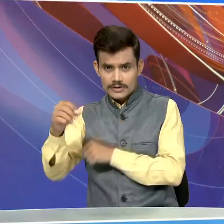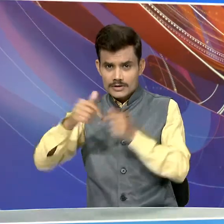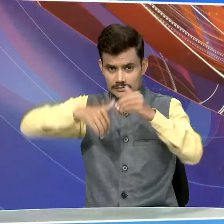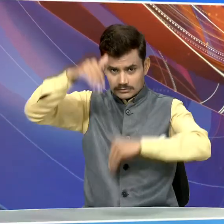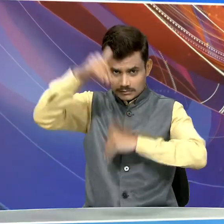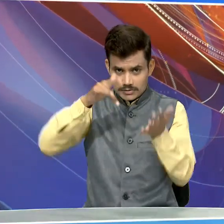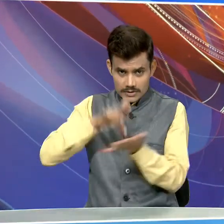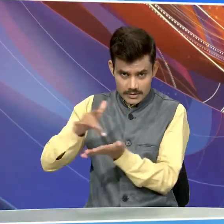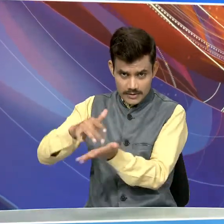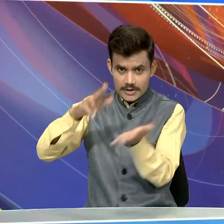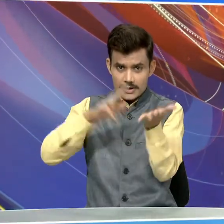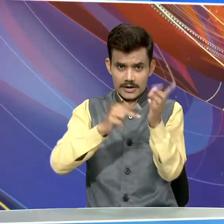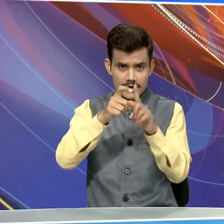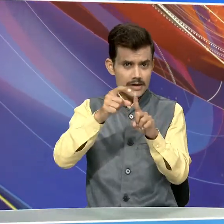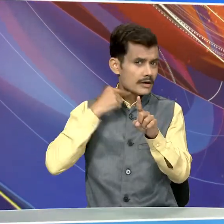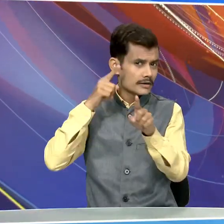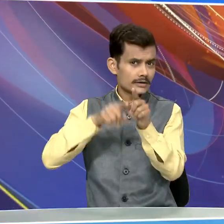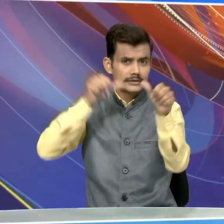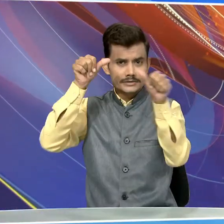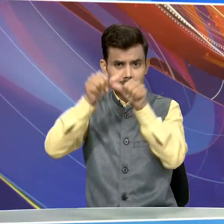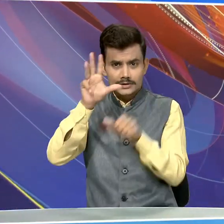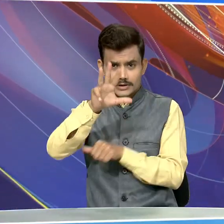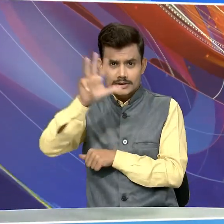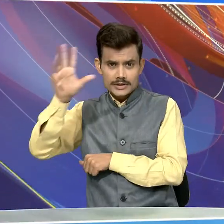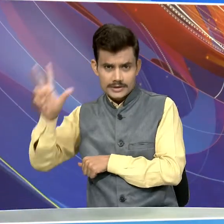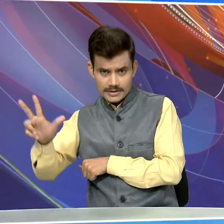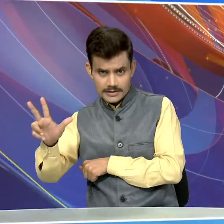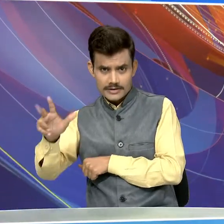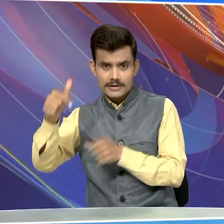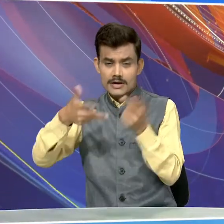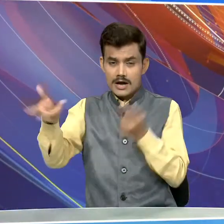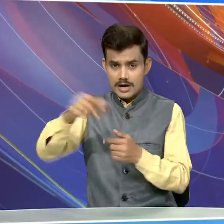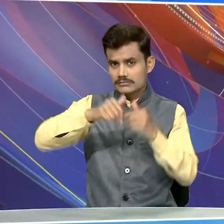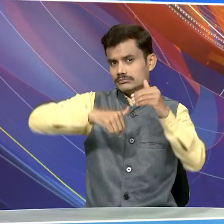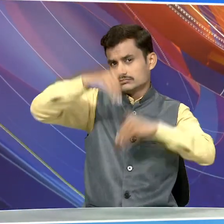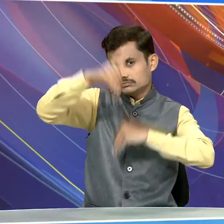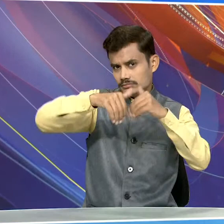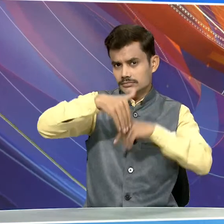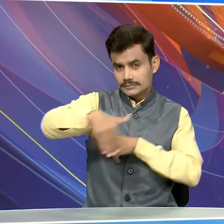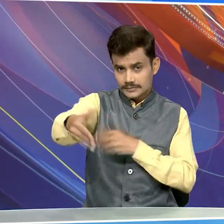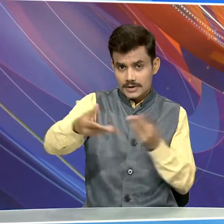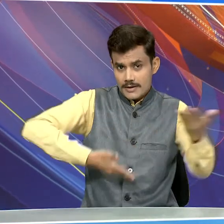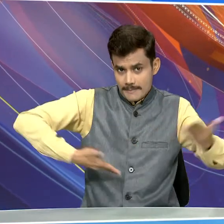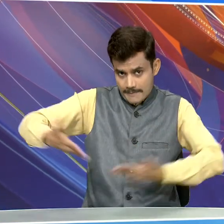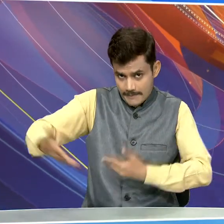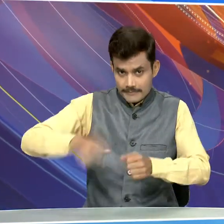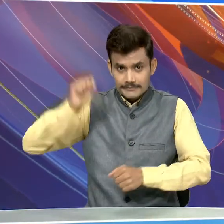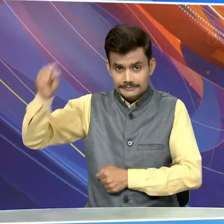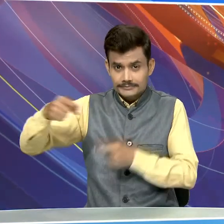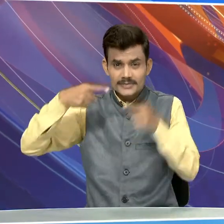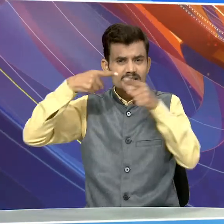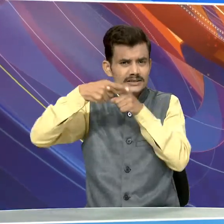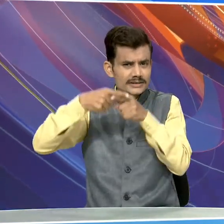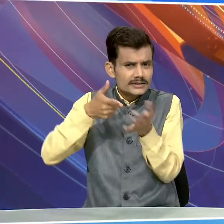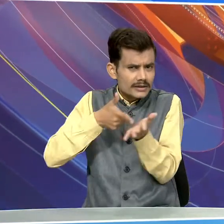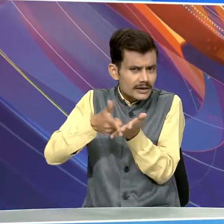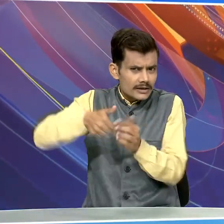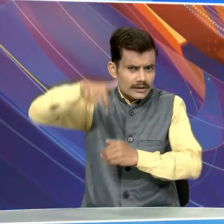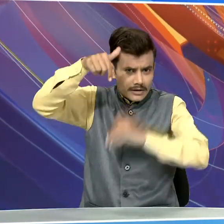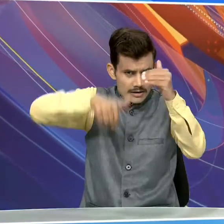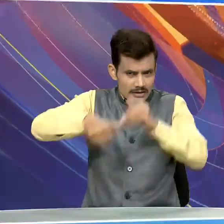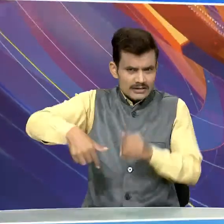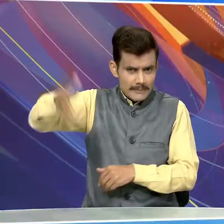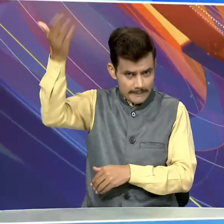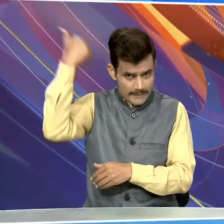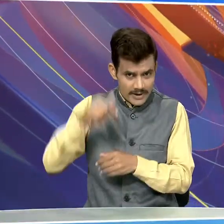मतदान, नादिया जिले में 79 केंद्रों पर पुनर्मतदान जारी है। पश्चिम बंगाल में शनिवार को पंचायत चुनाव के लिए मतदान